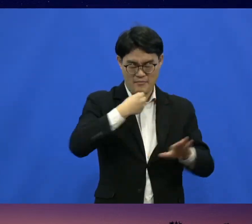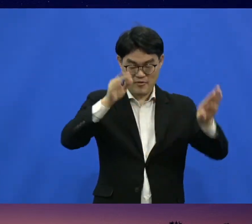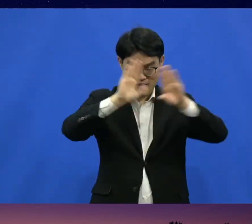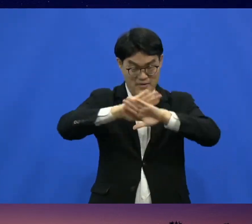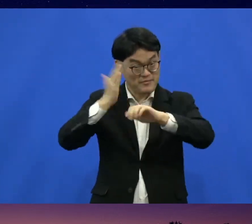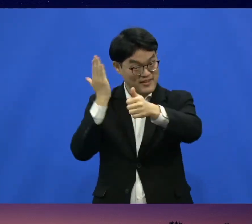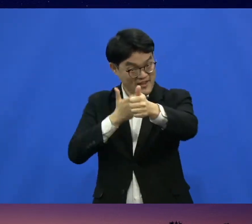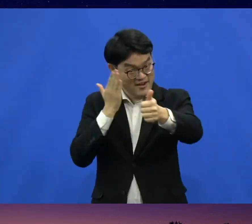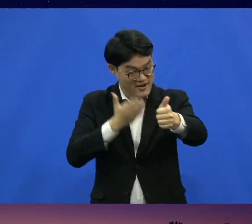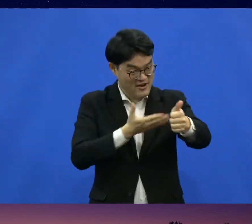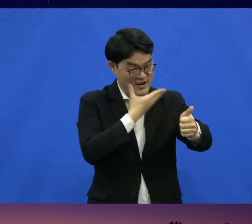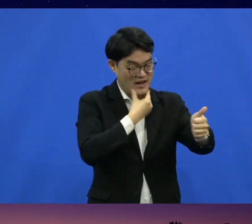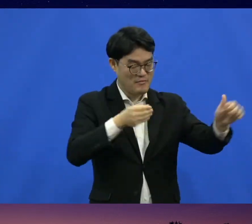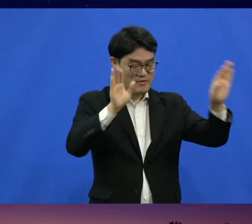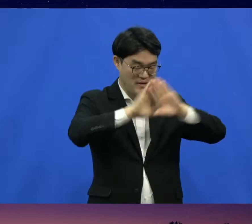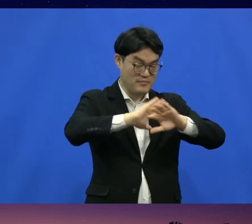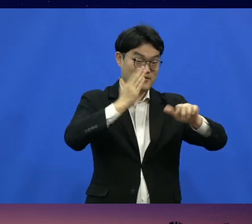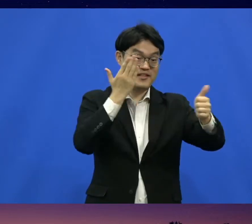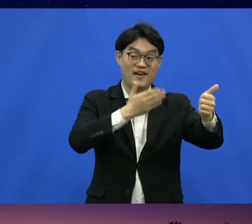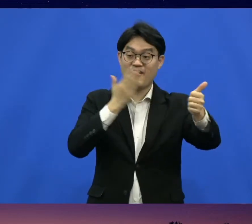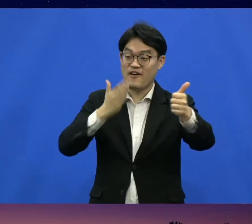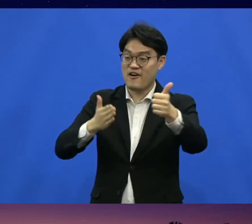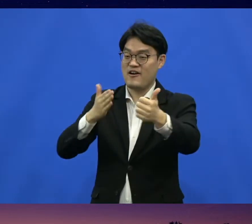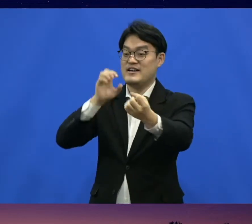응답 받고 가시기 바랍니다.